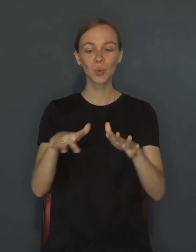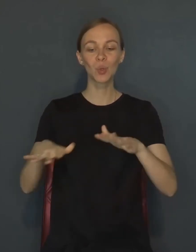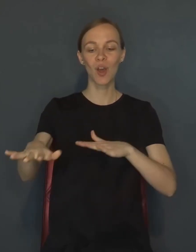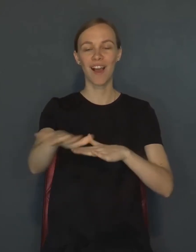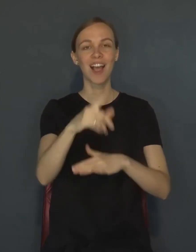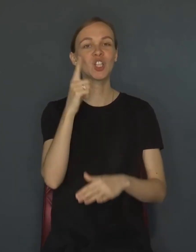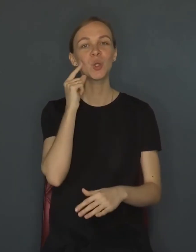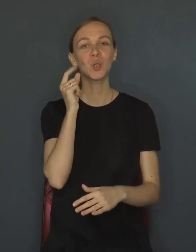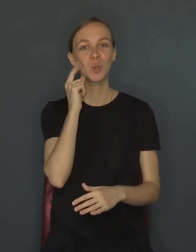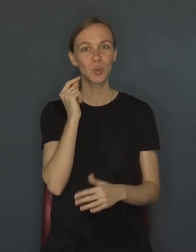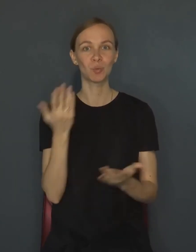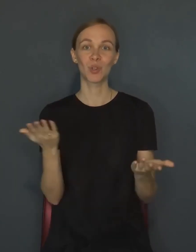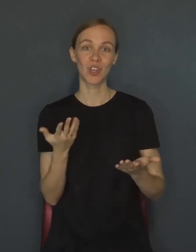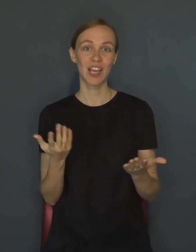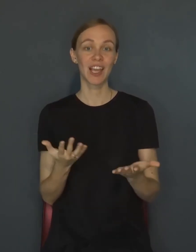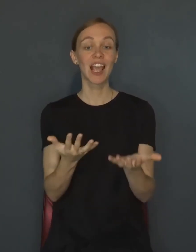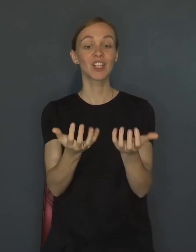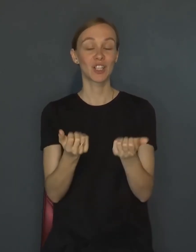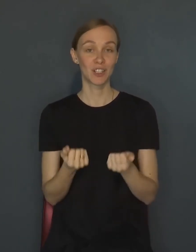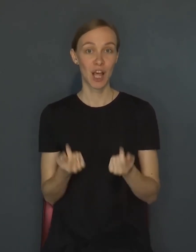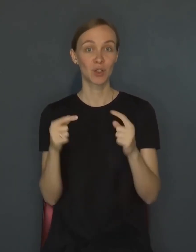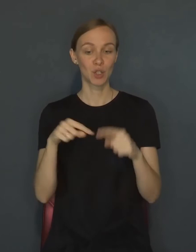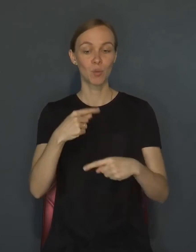яке дісталося йому у спадок.